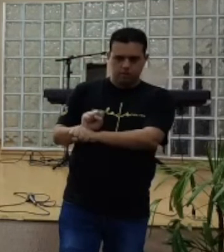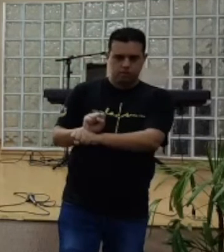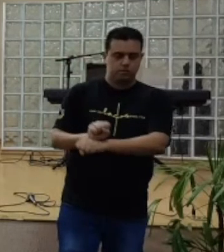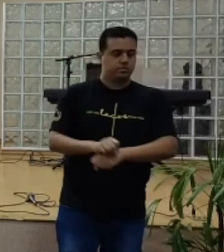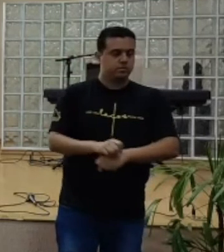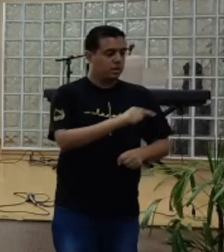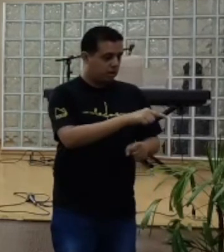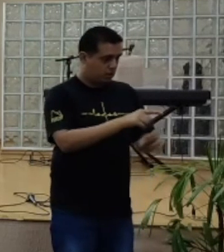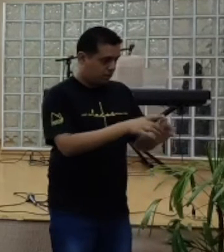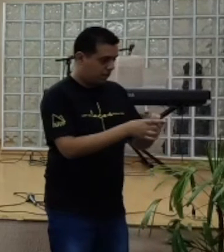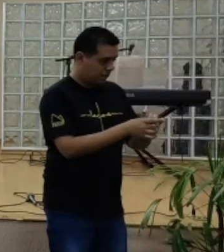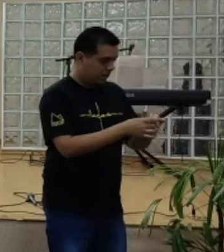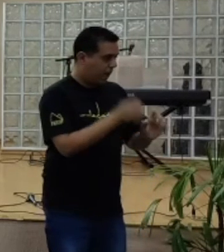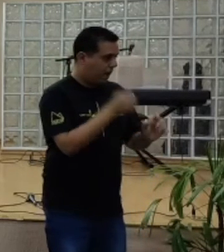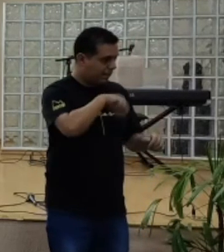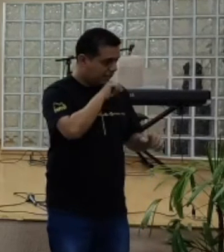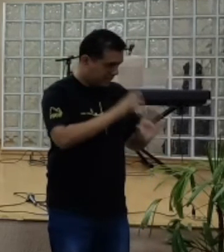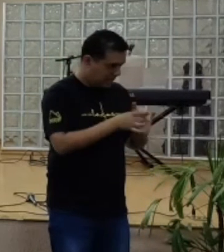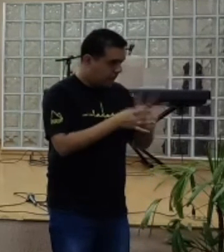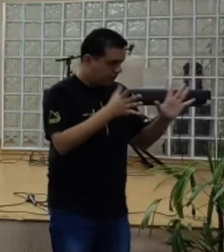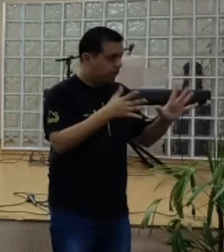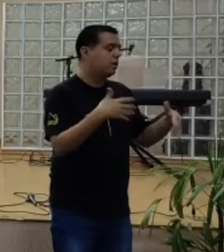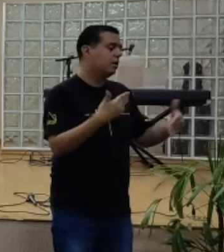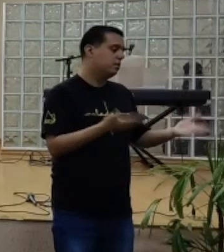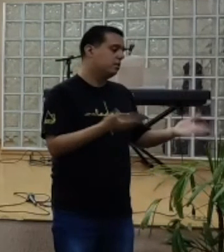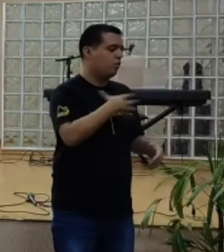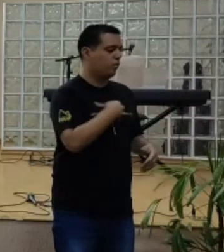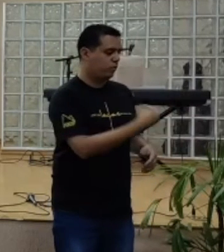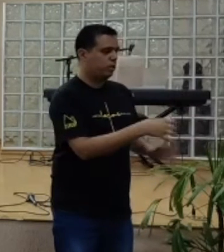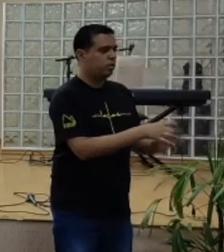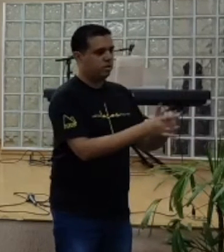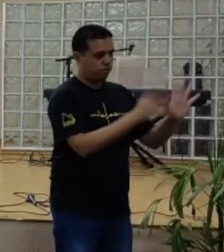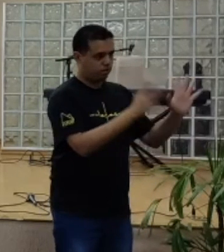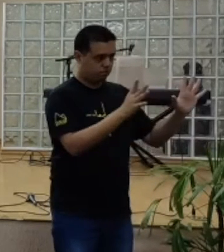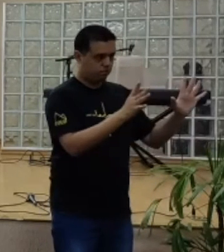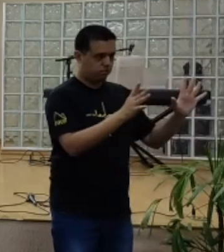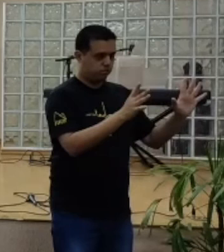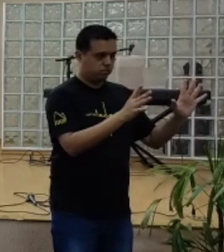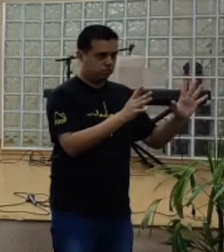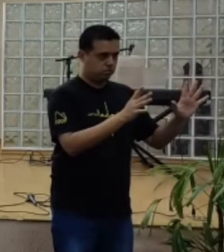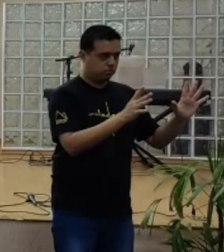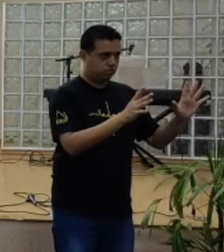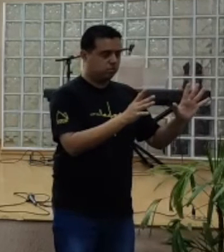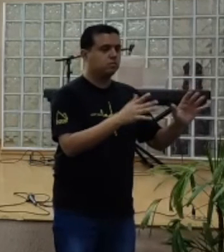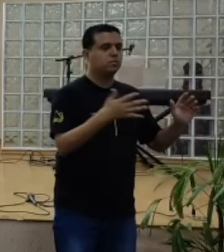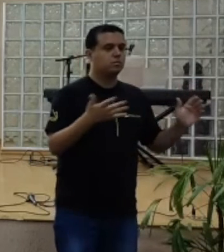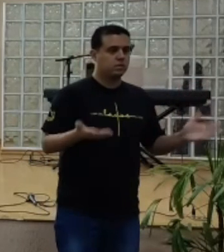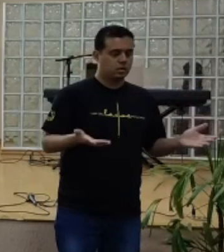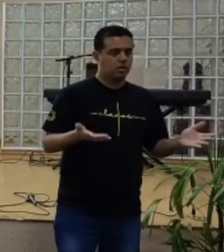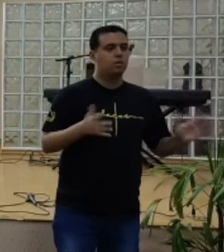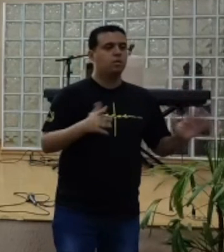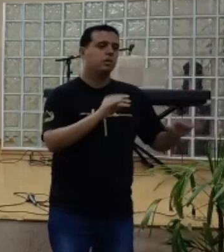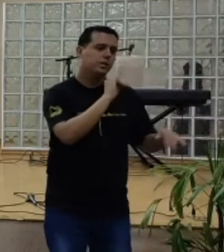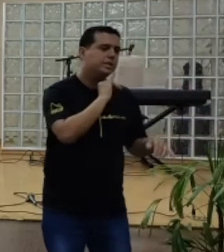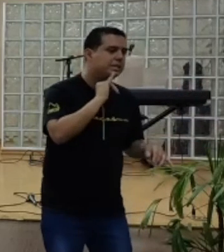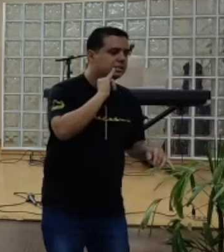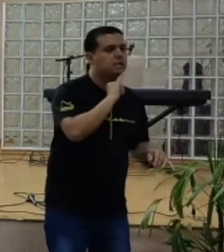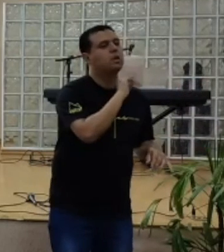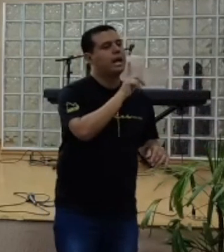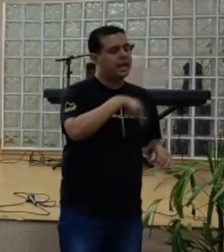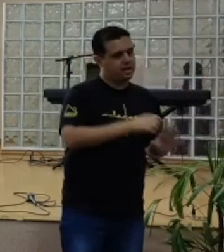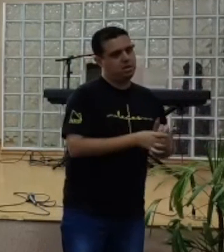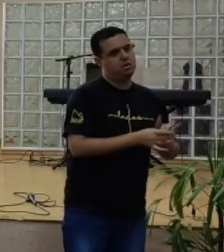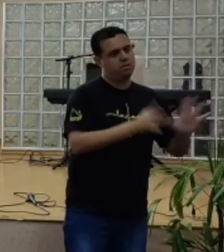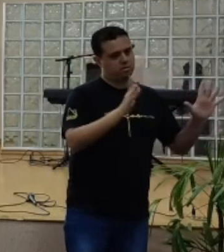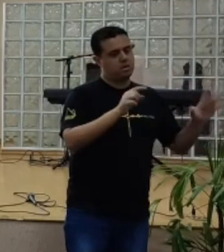seria sempre um escravo e Isaac seria sempre o herdeiro. Mas, com toda essa discussão, conhecemos a